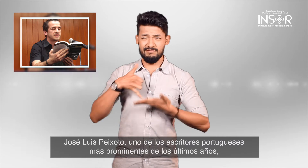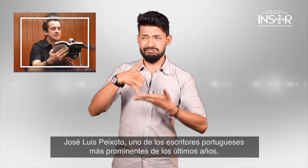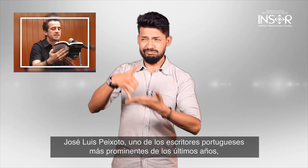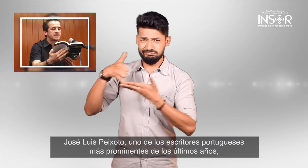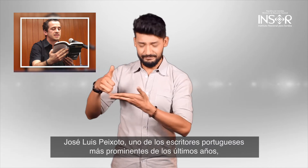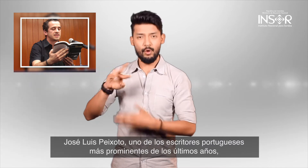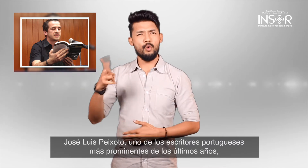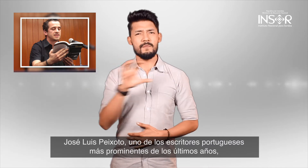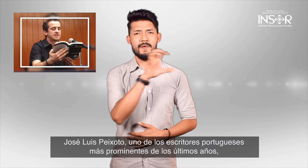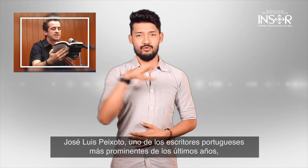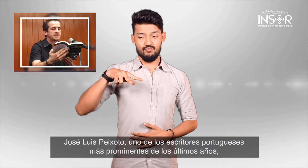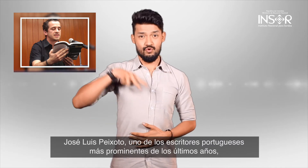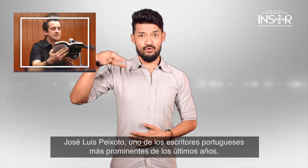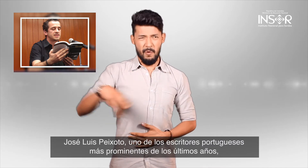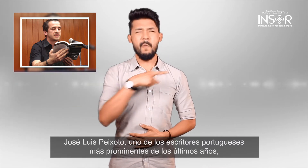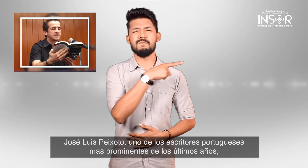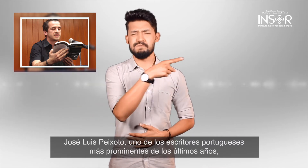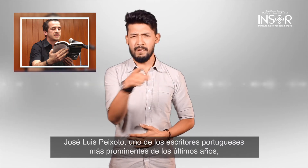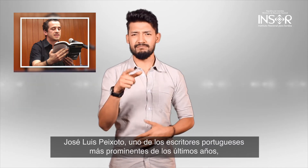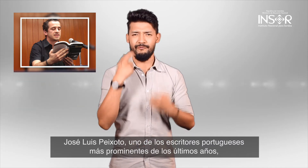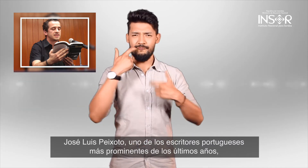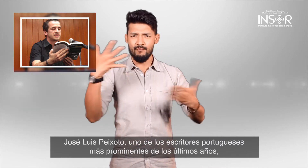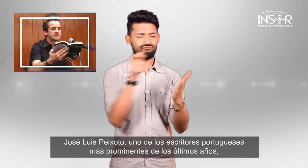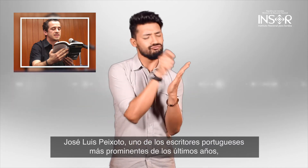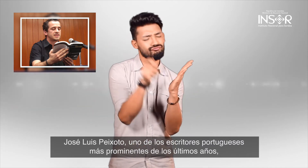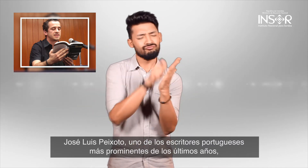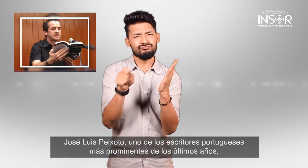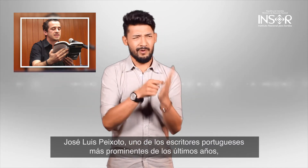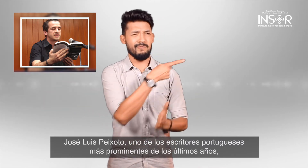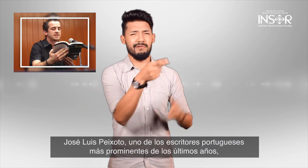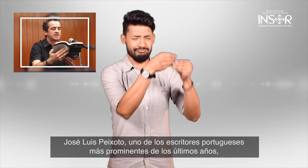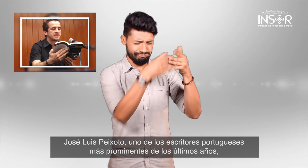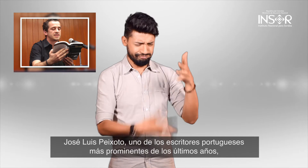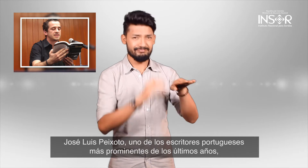José Luis Peixoto Uno de los escritores portugueses más prominentes de los últimos años